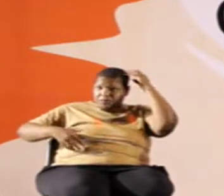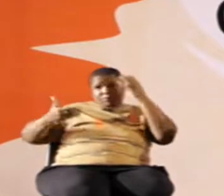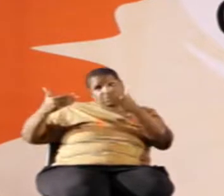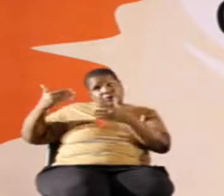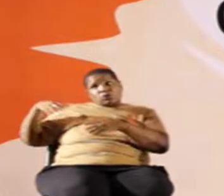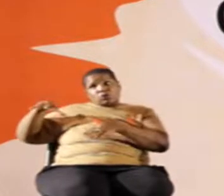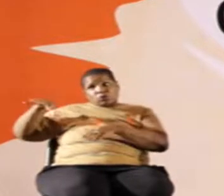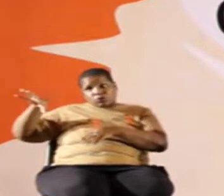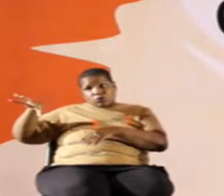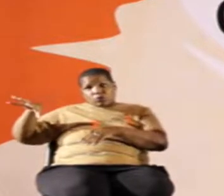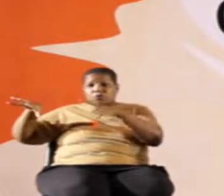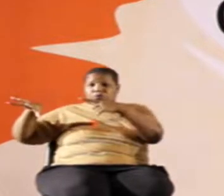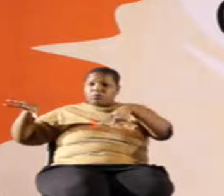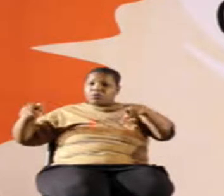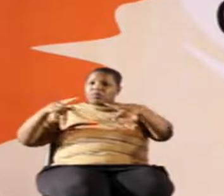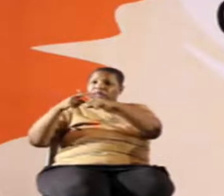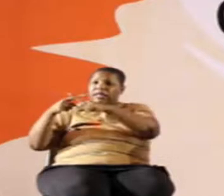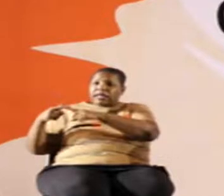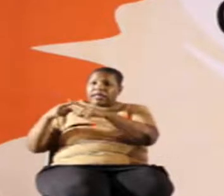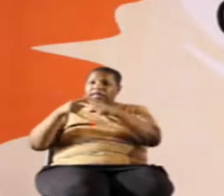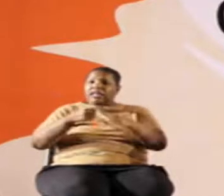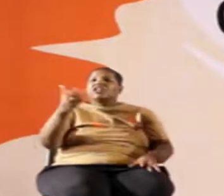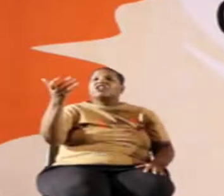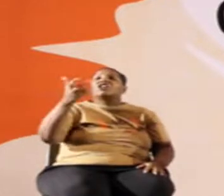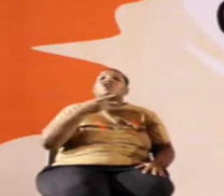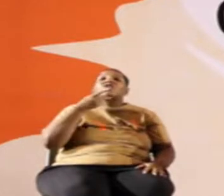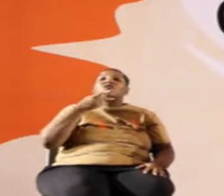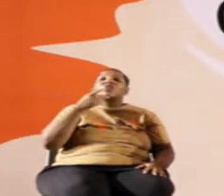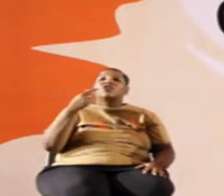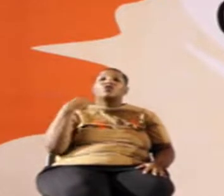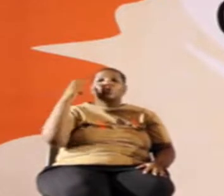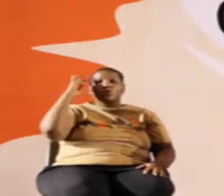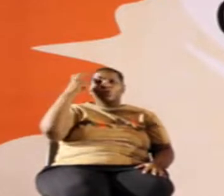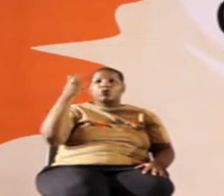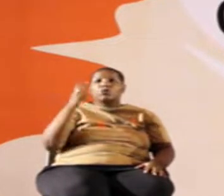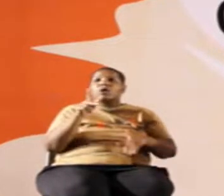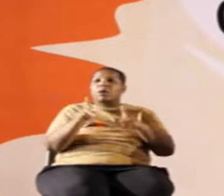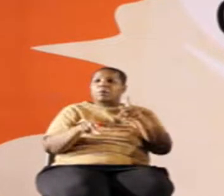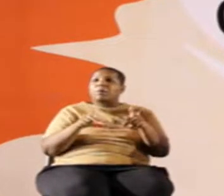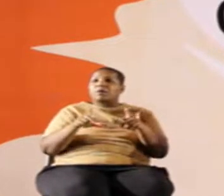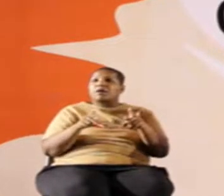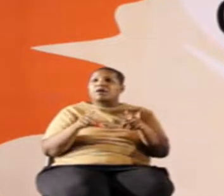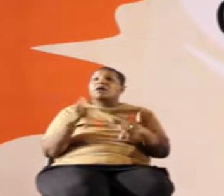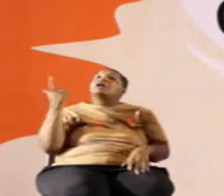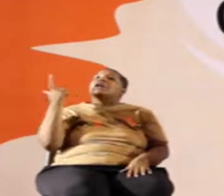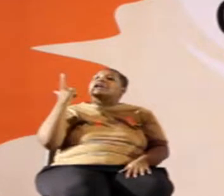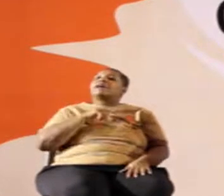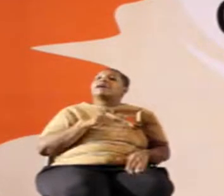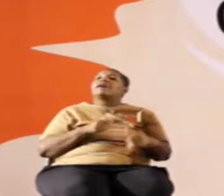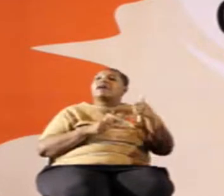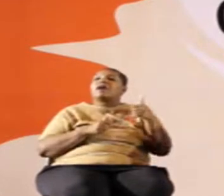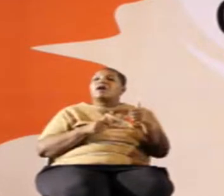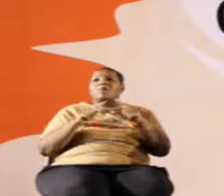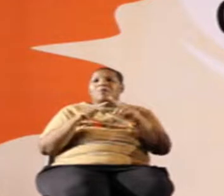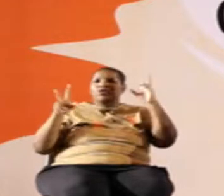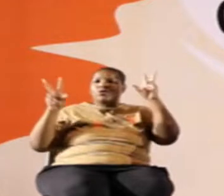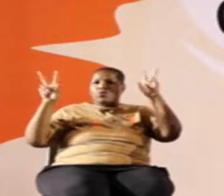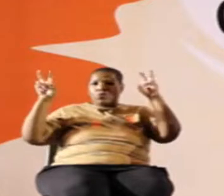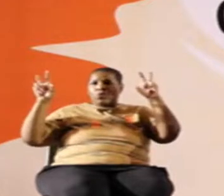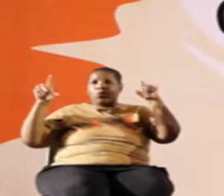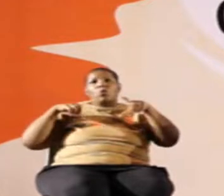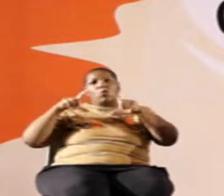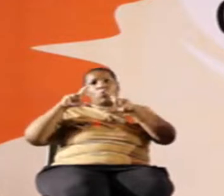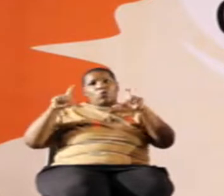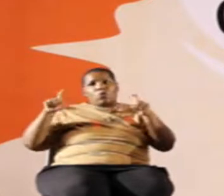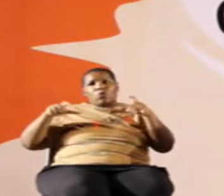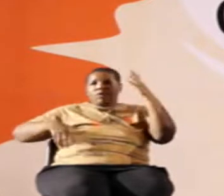um lado, e na disputa éramos quem queria dizer o que era cultura popular. Ganhamos essa, mas o termo macaca também permaneceu